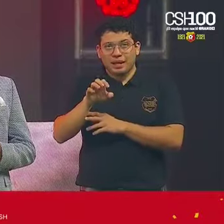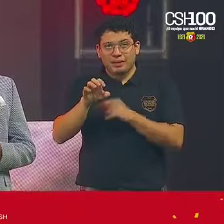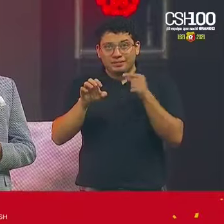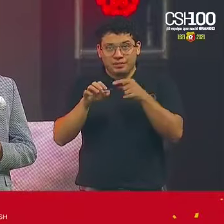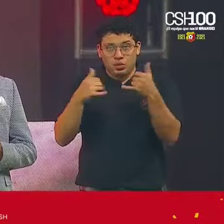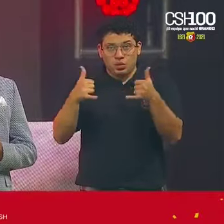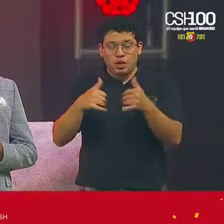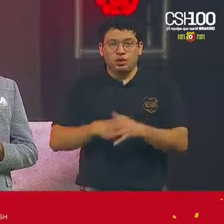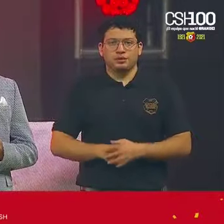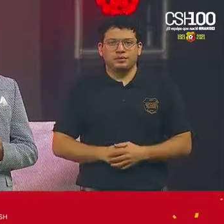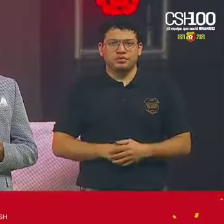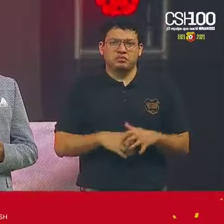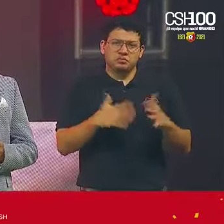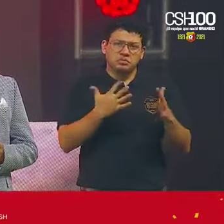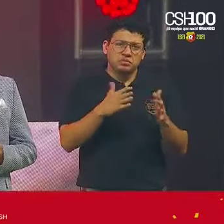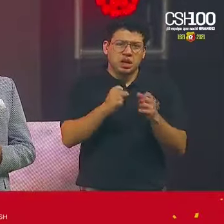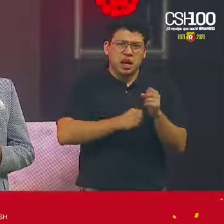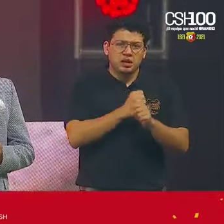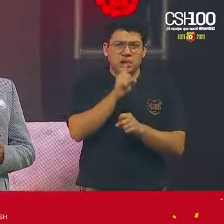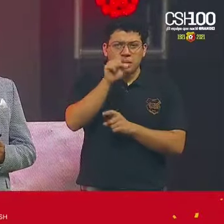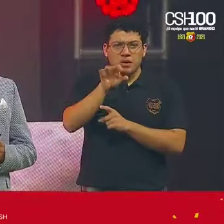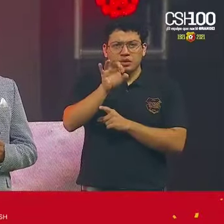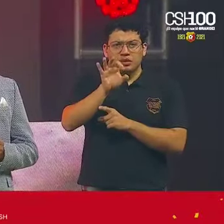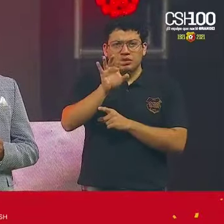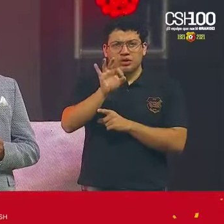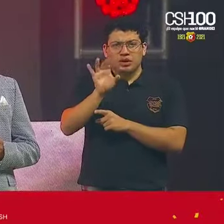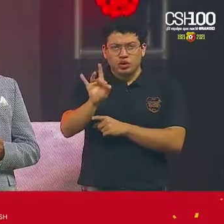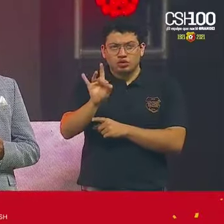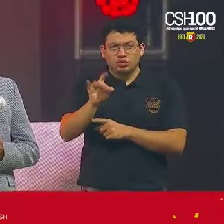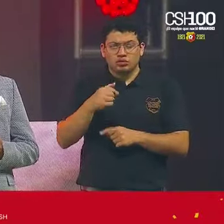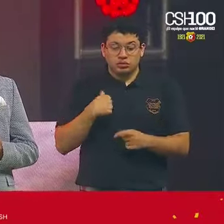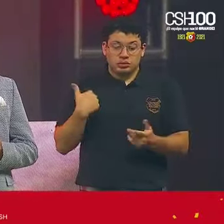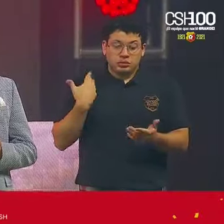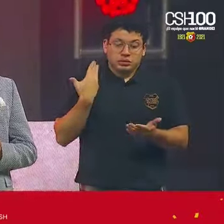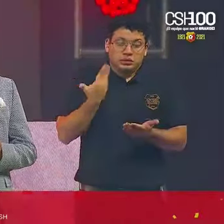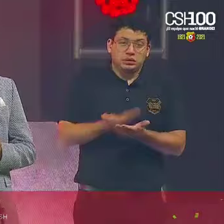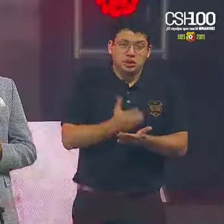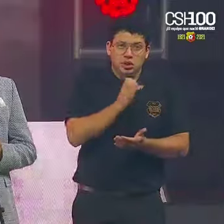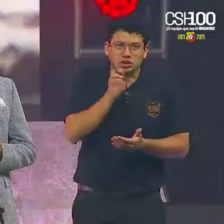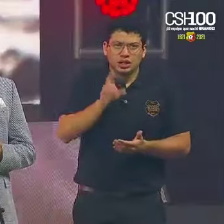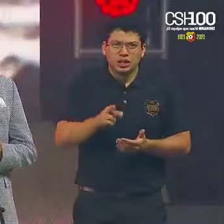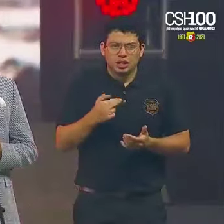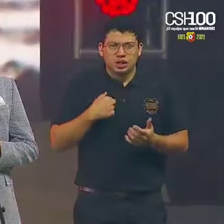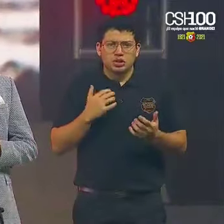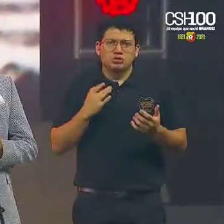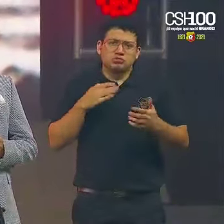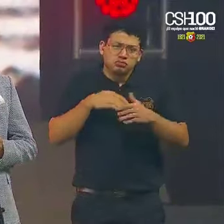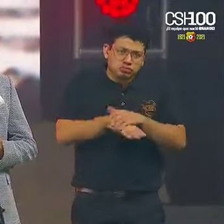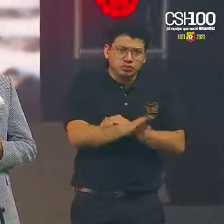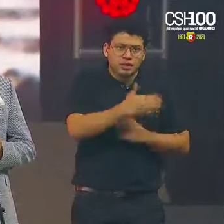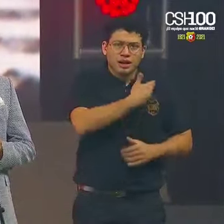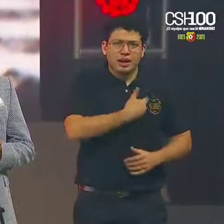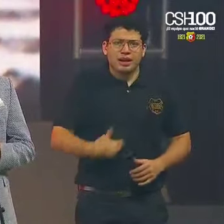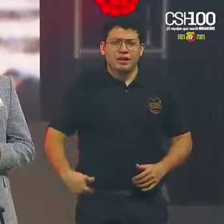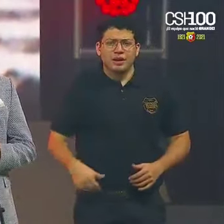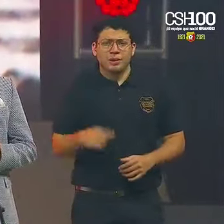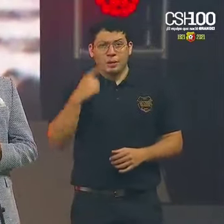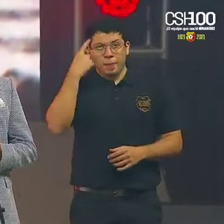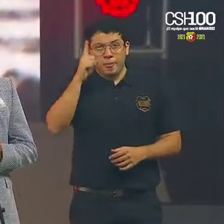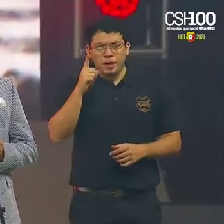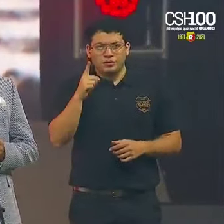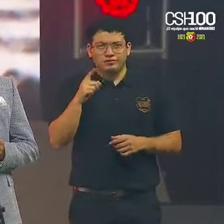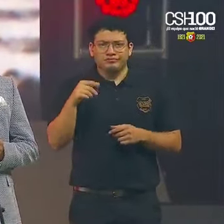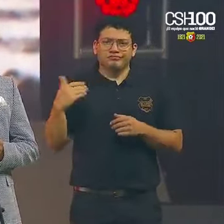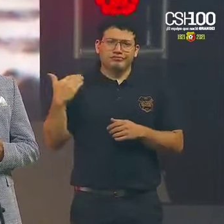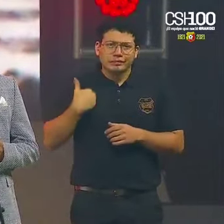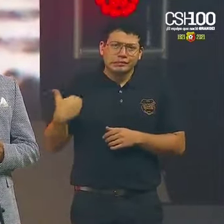Alrededor del año 1998, recién llegado a Costa Rica, me incorporé al Herediano por la insistencia